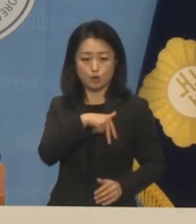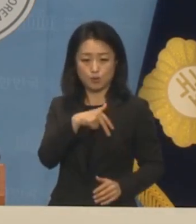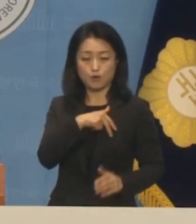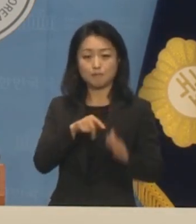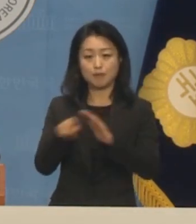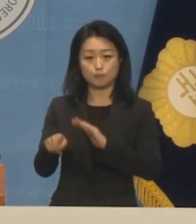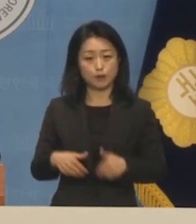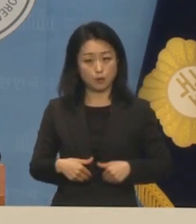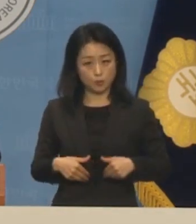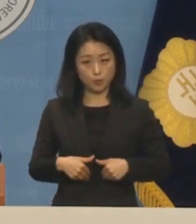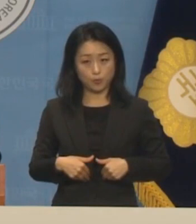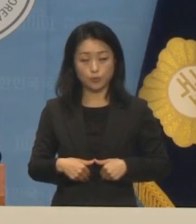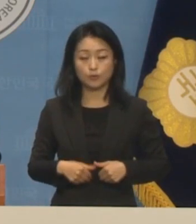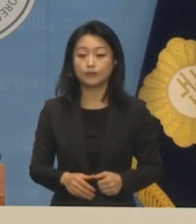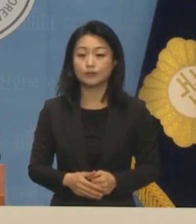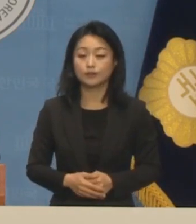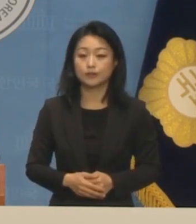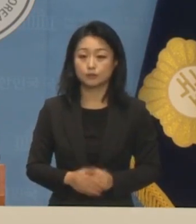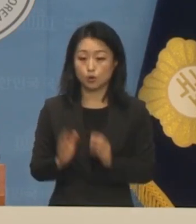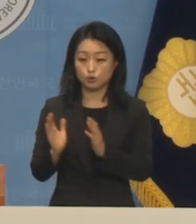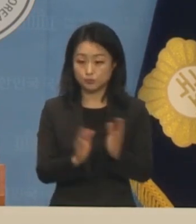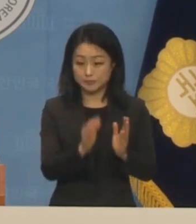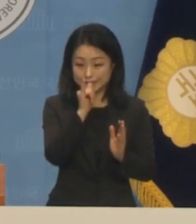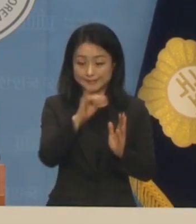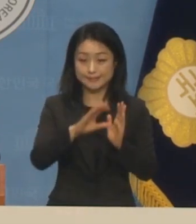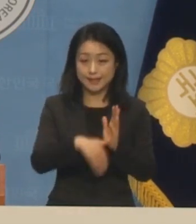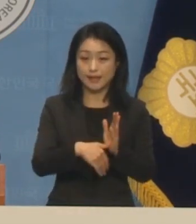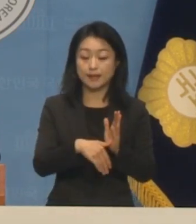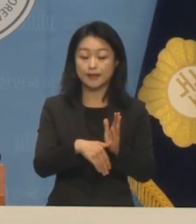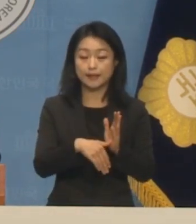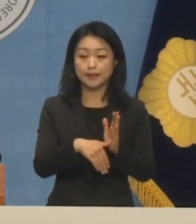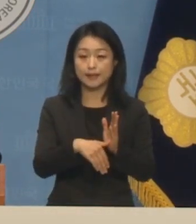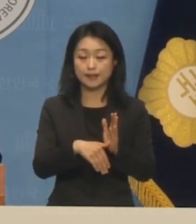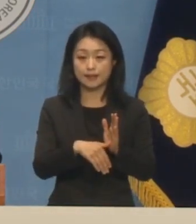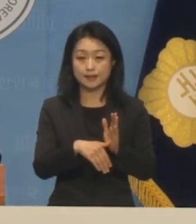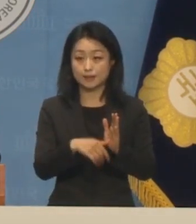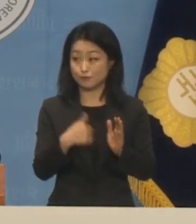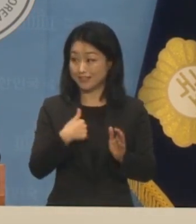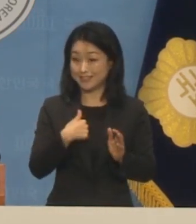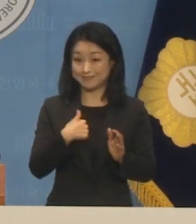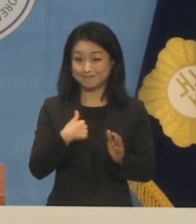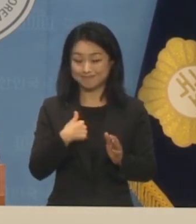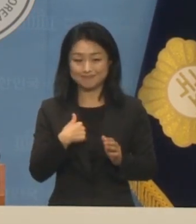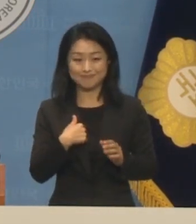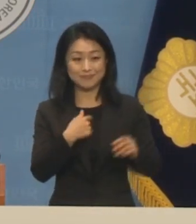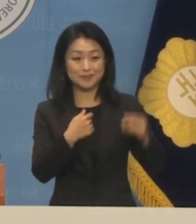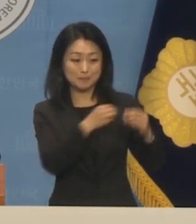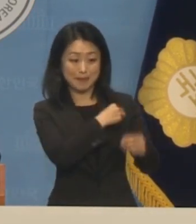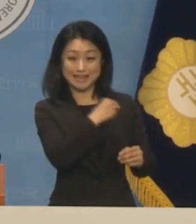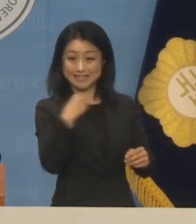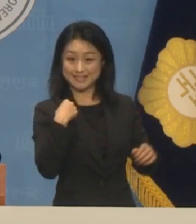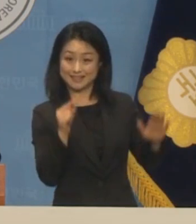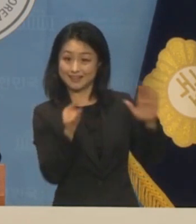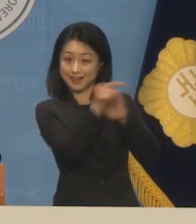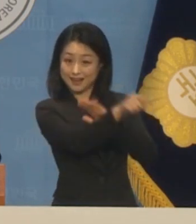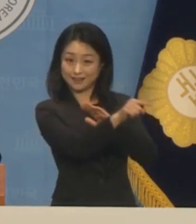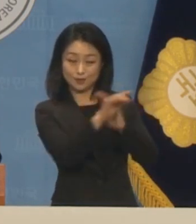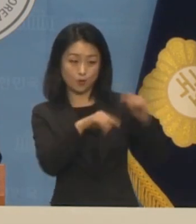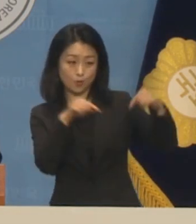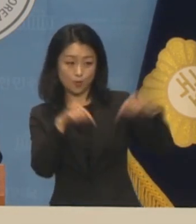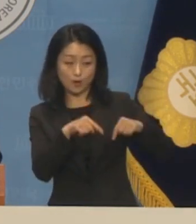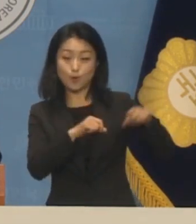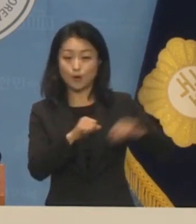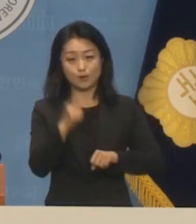방미단은 준비가 되는 대로 또 베이징을 방문해서 대중국 외교를